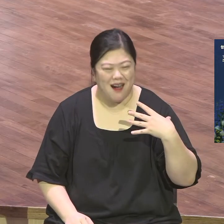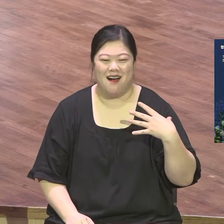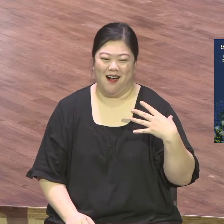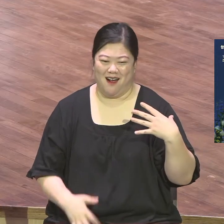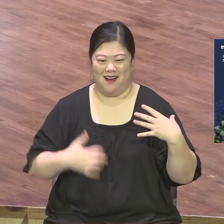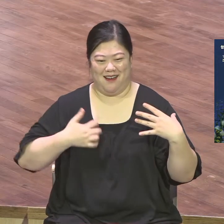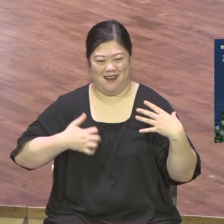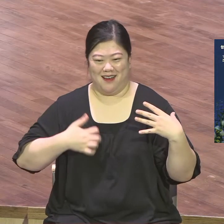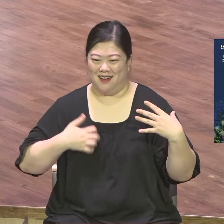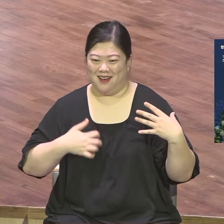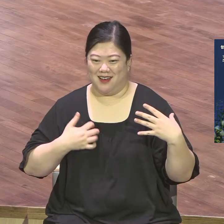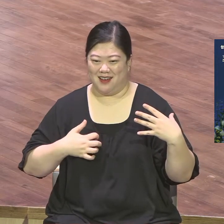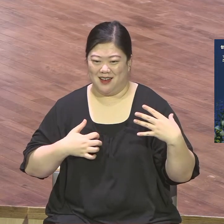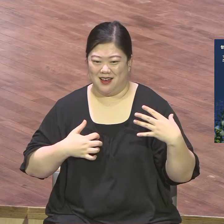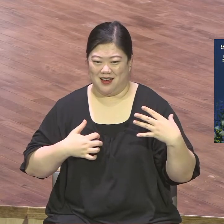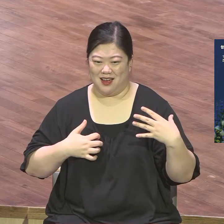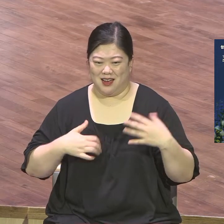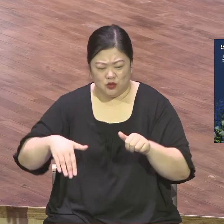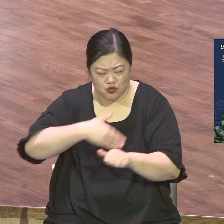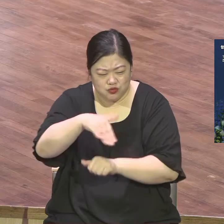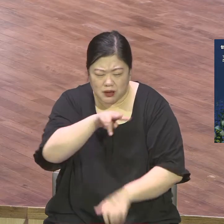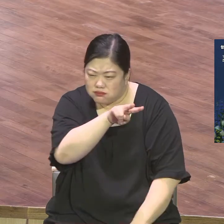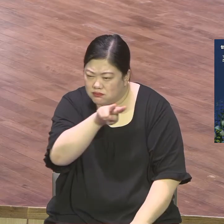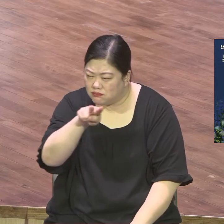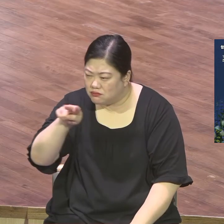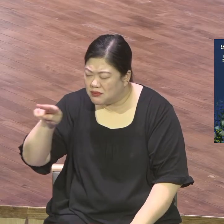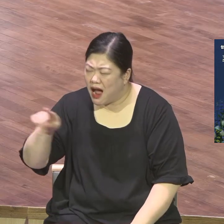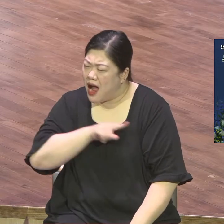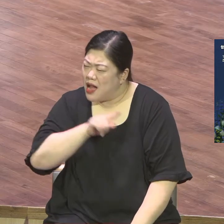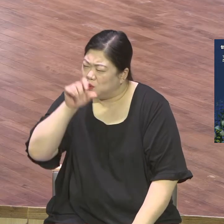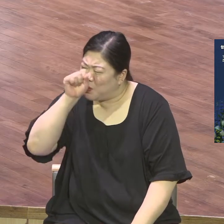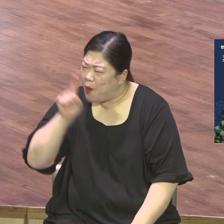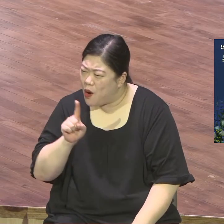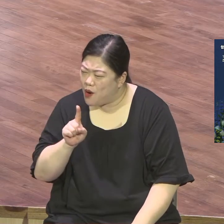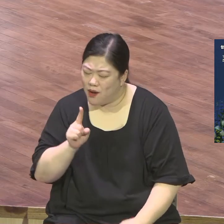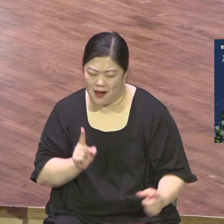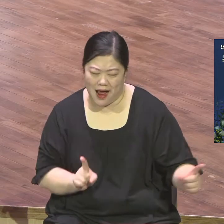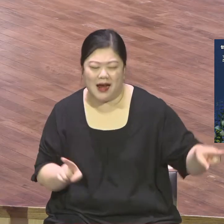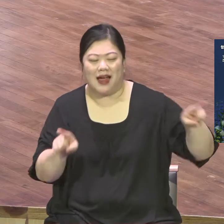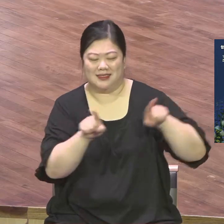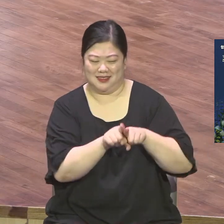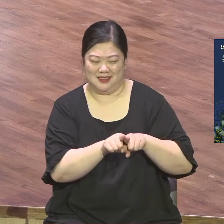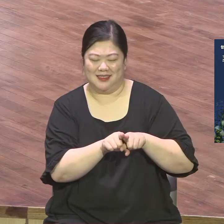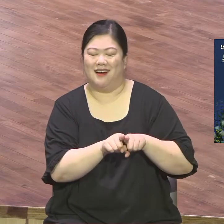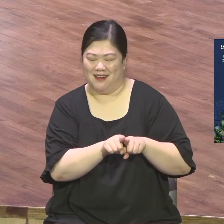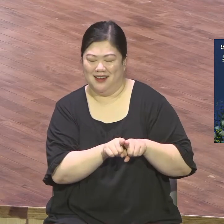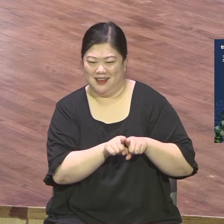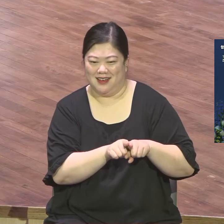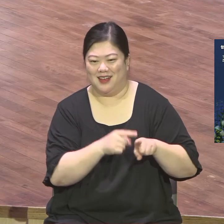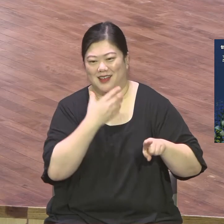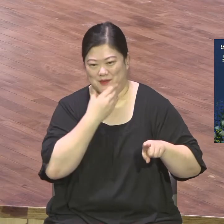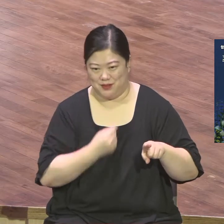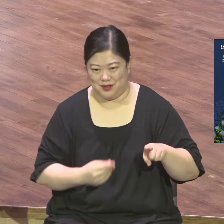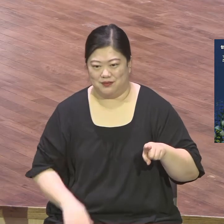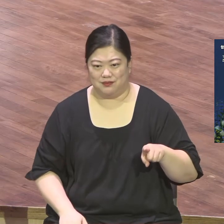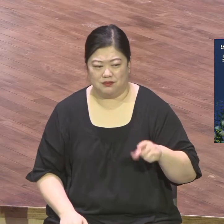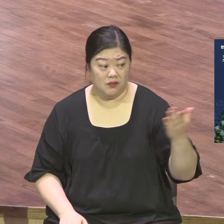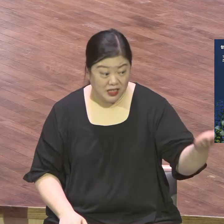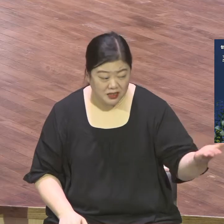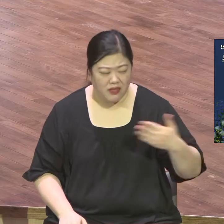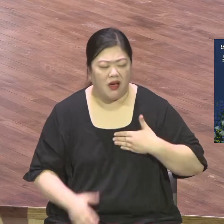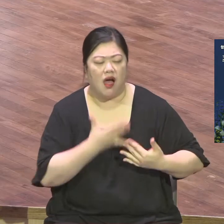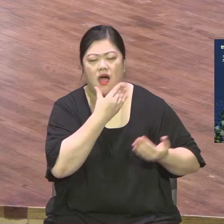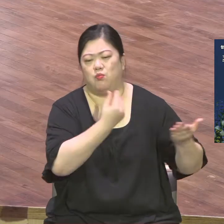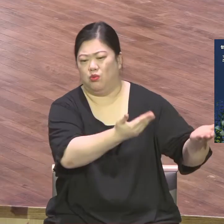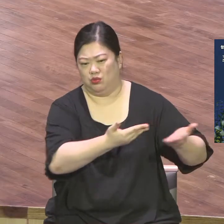말해주겠네. 이리저리 둘러봐도 제일 좋은 건 그대와 함께 있는 것. 그대 내게 행복을 주는